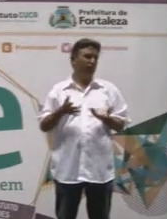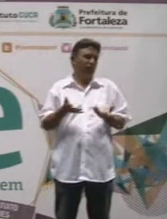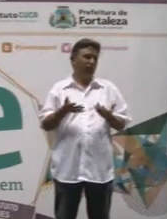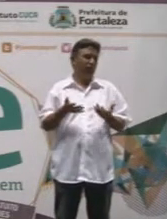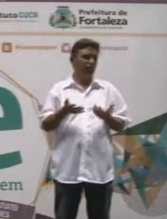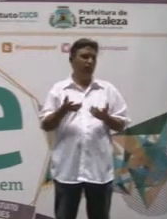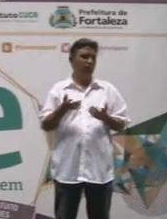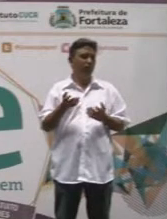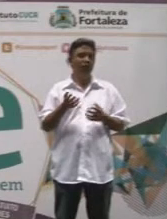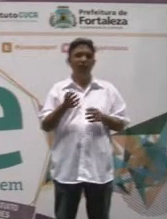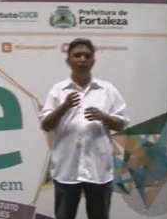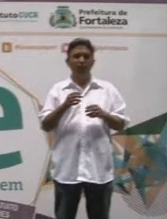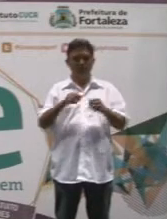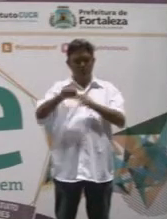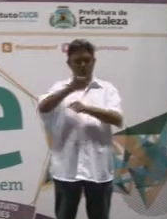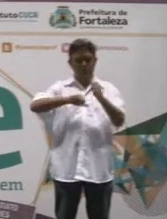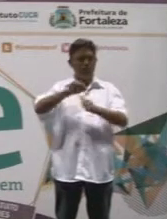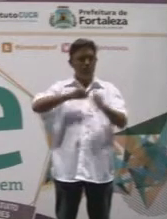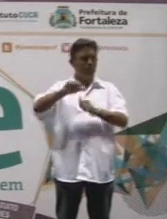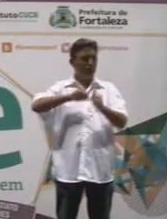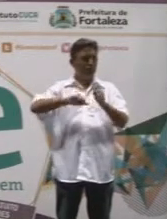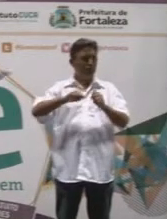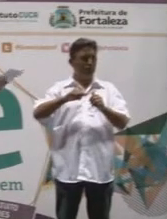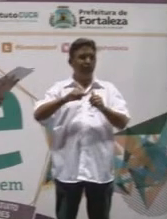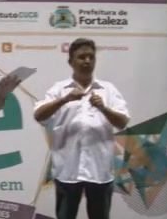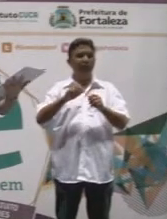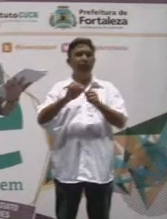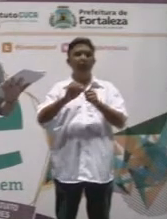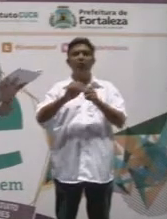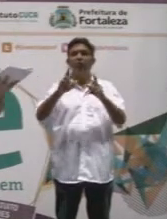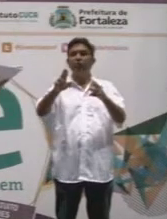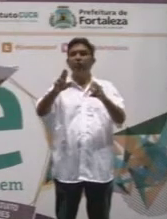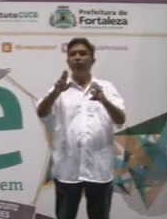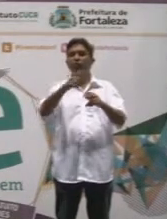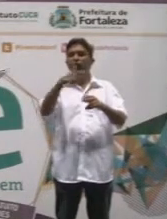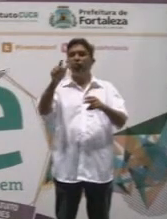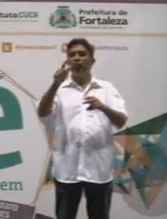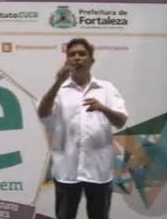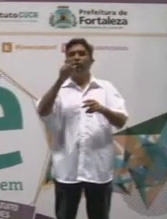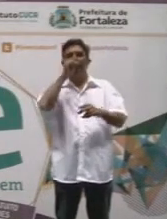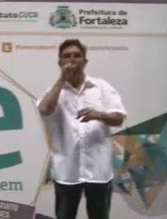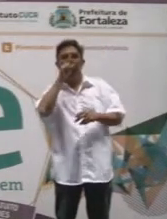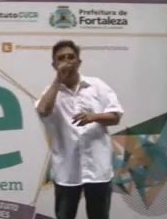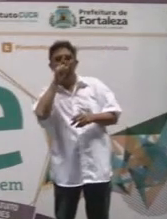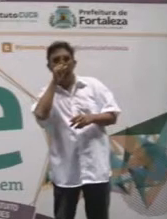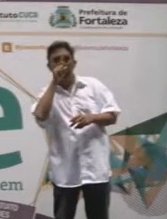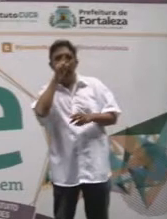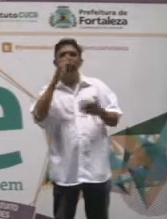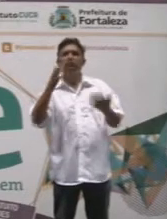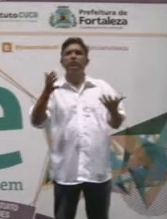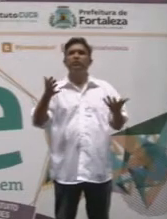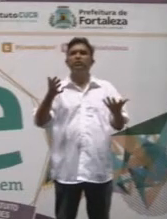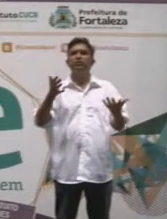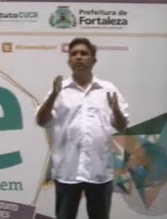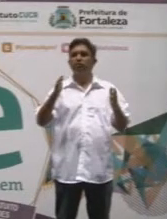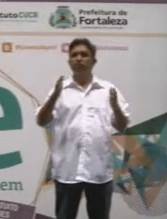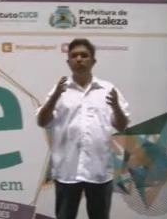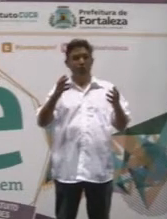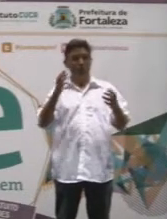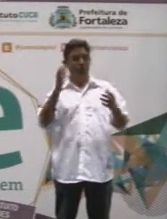inofensivas e palatáveis evoluíram morfologicamente para se tornarem semelhantes a outra espécie, perigosa e não palatável. Gente, look to